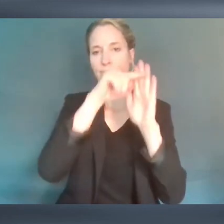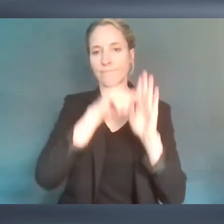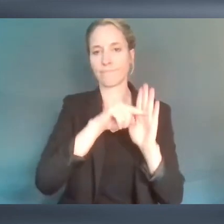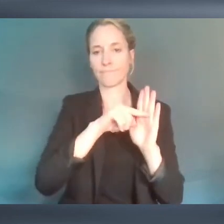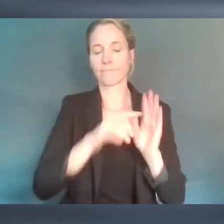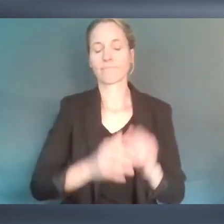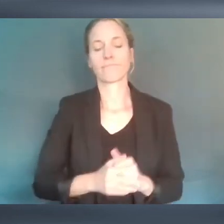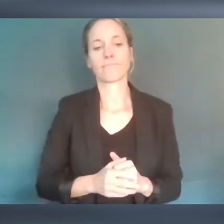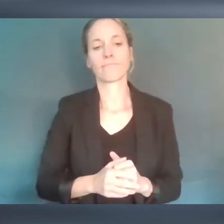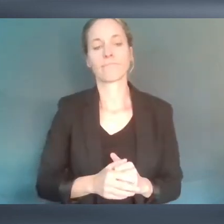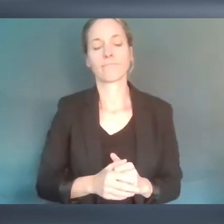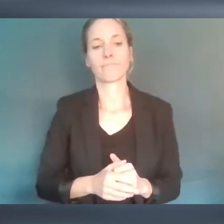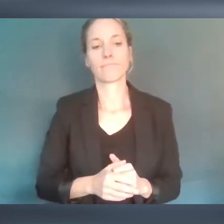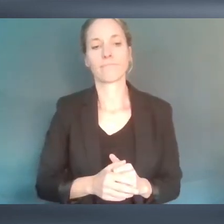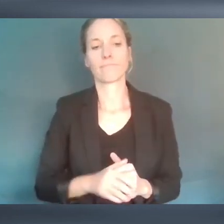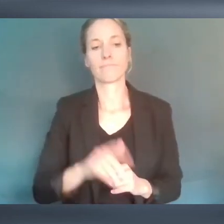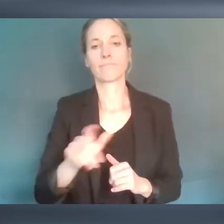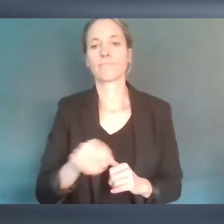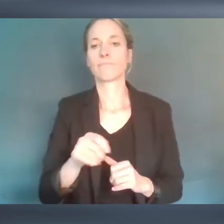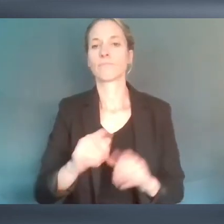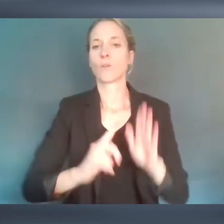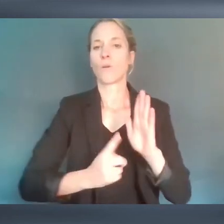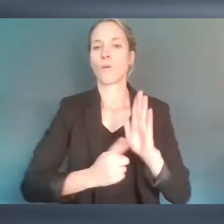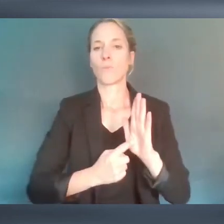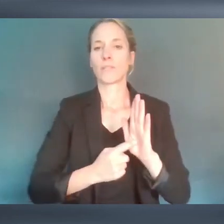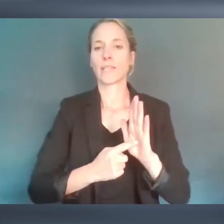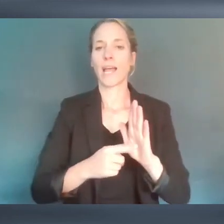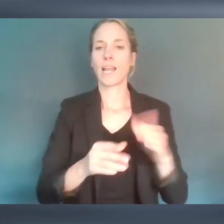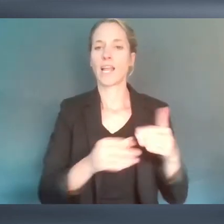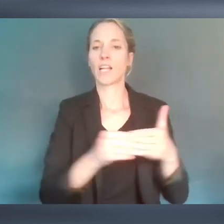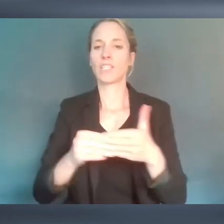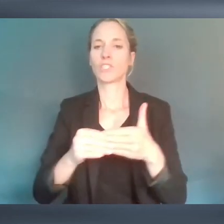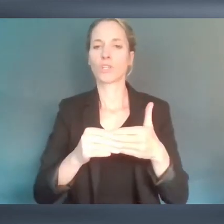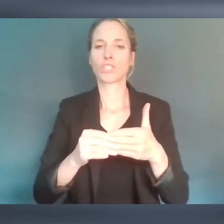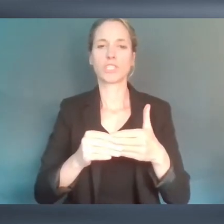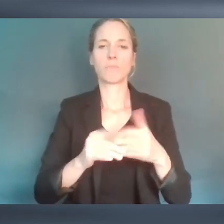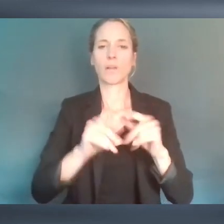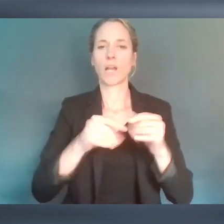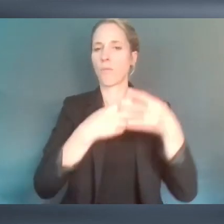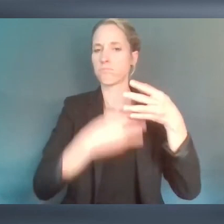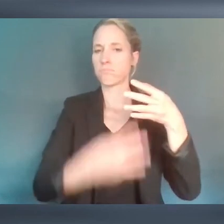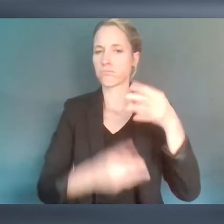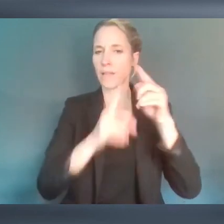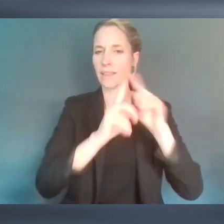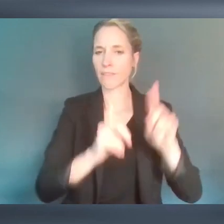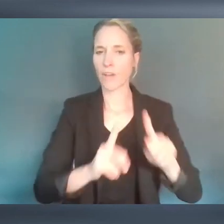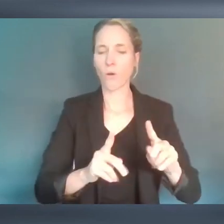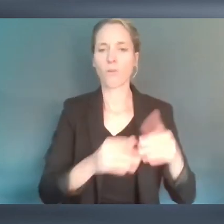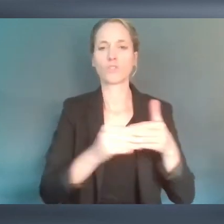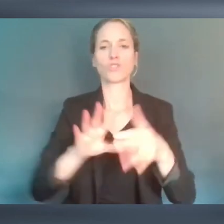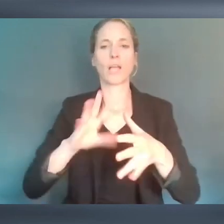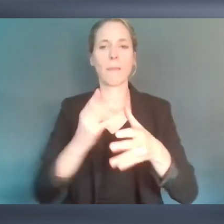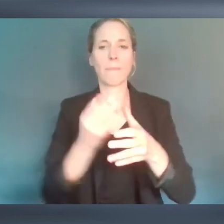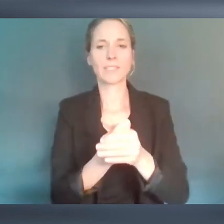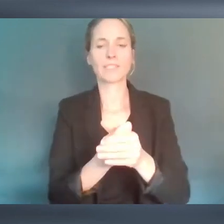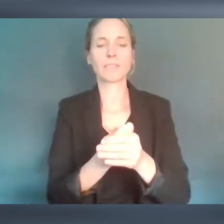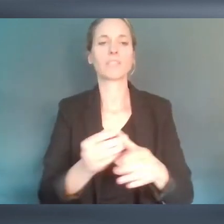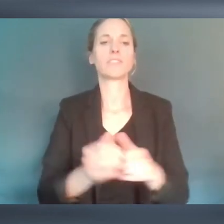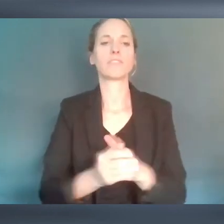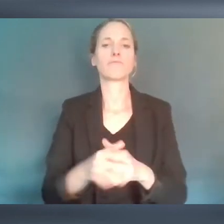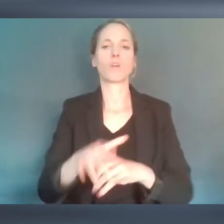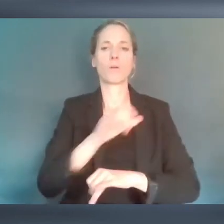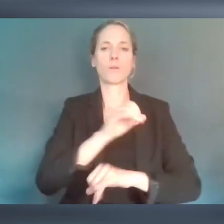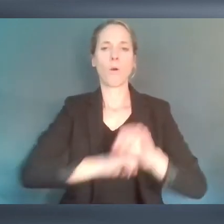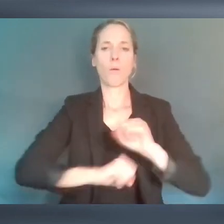nombreux, évidemment, modèles de leadership, participatif, transformationnel, holistique.